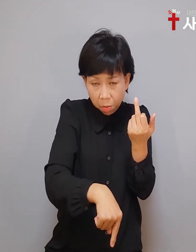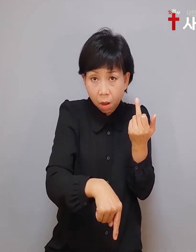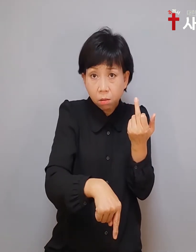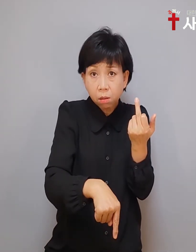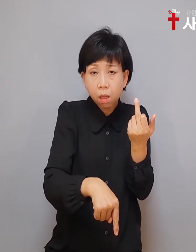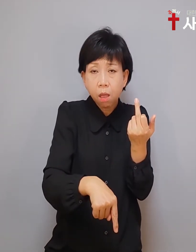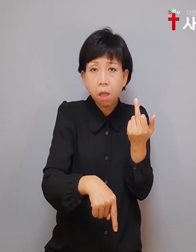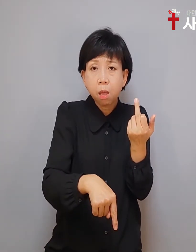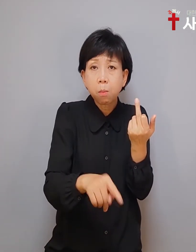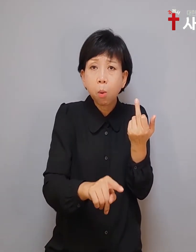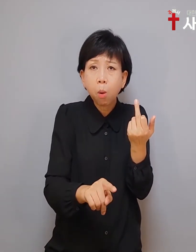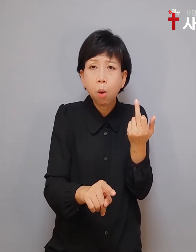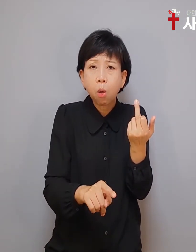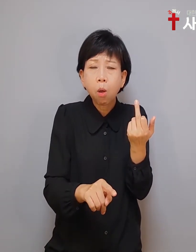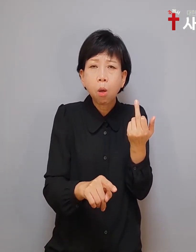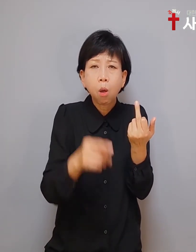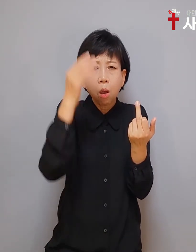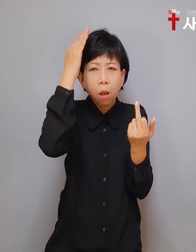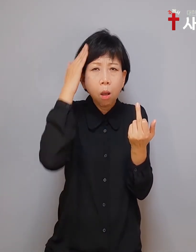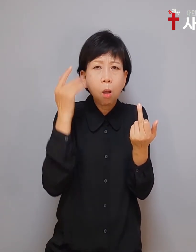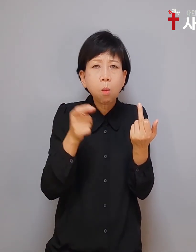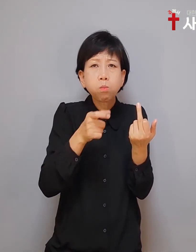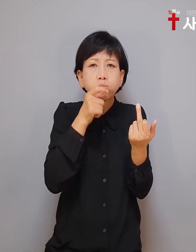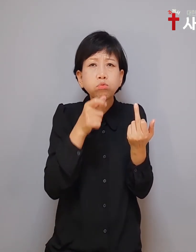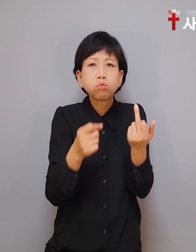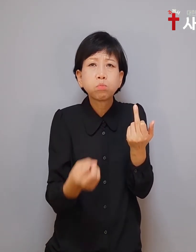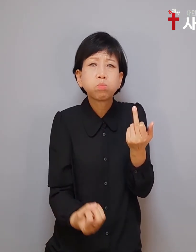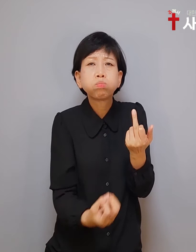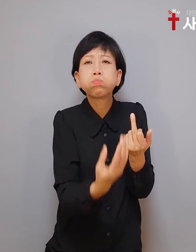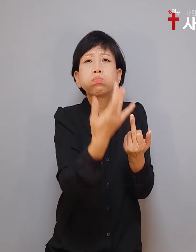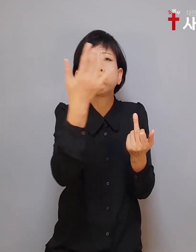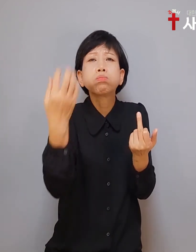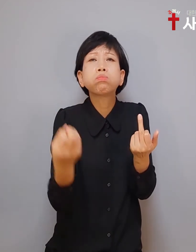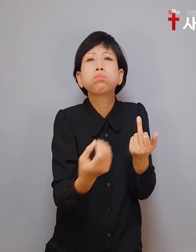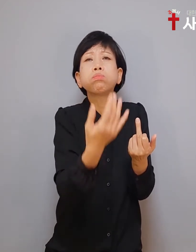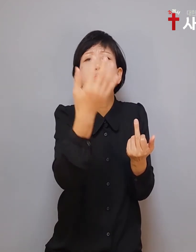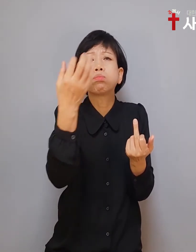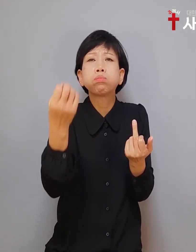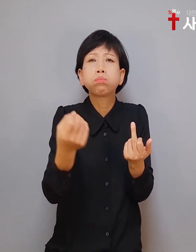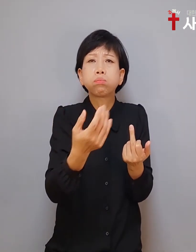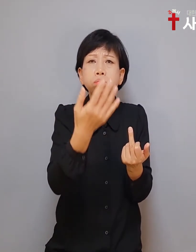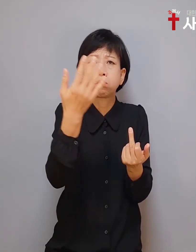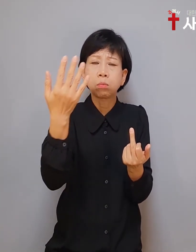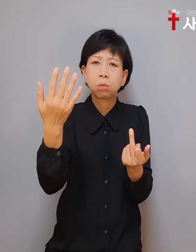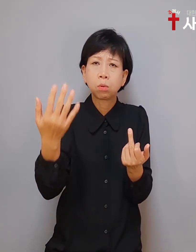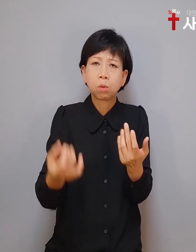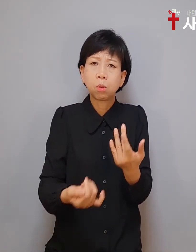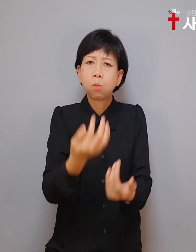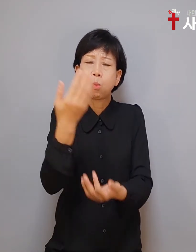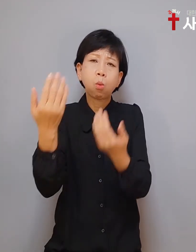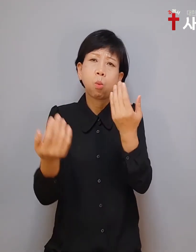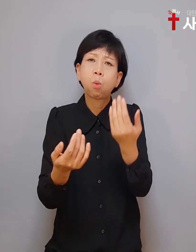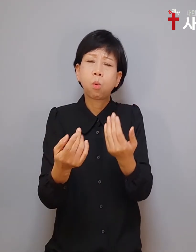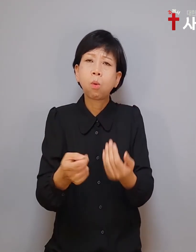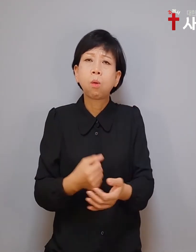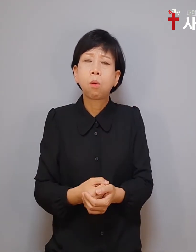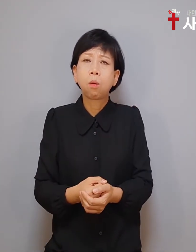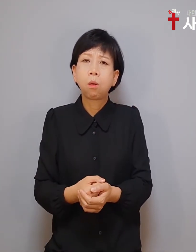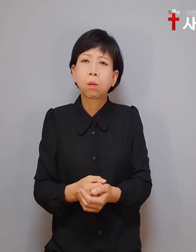바로 뭐였을까요? 석유였습니다. 그래서 록펠러를 우리가 이렇게 얘기해요. 석유왕 록펠러라고